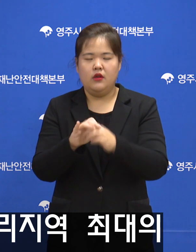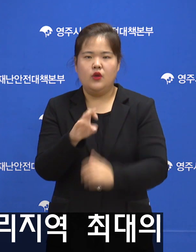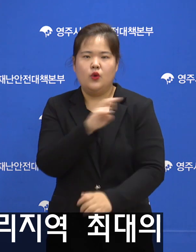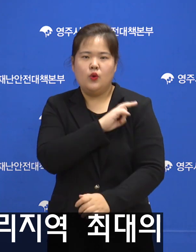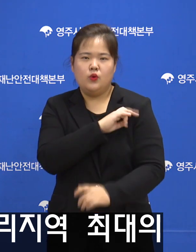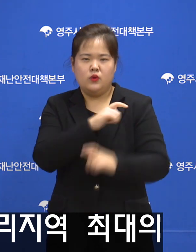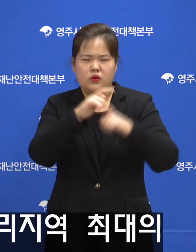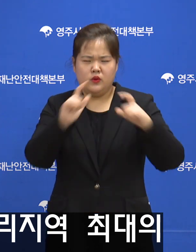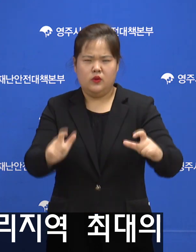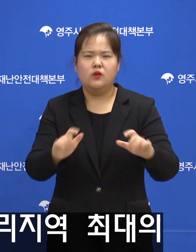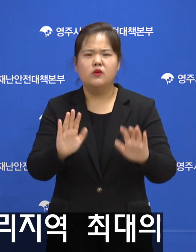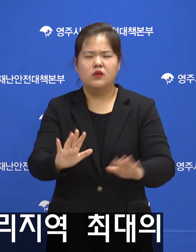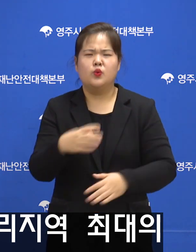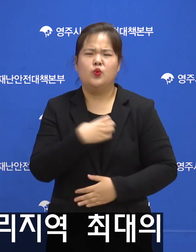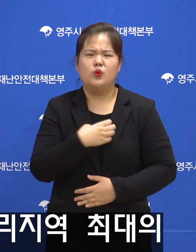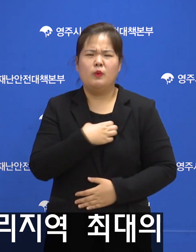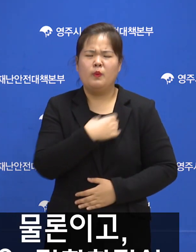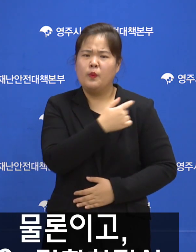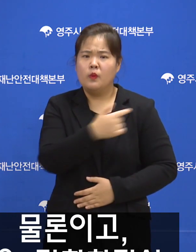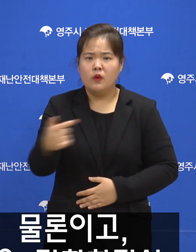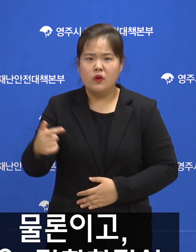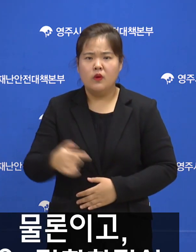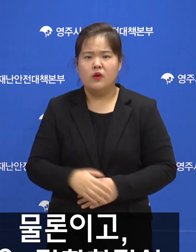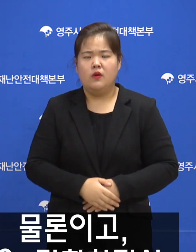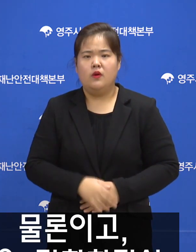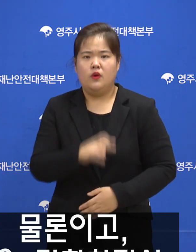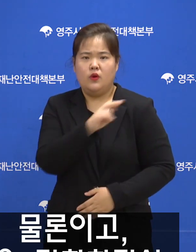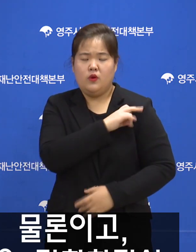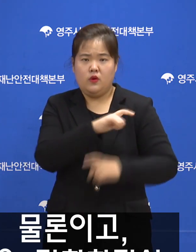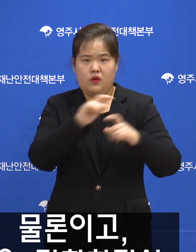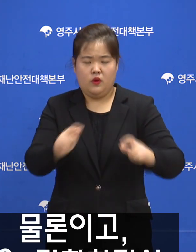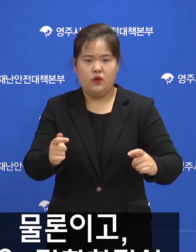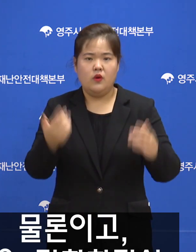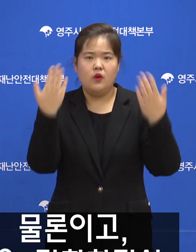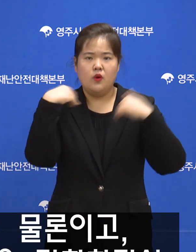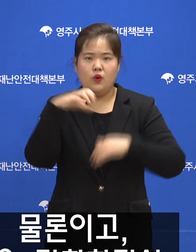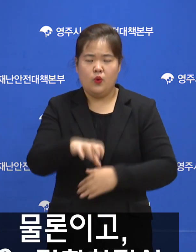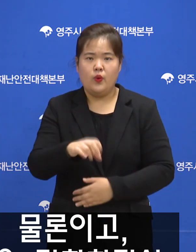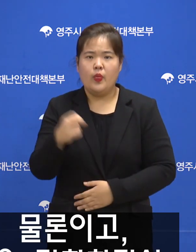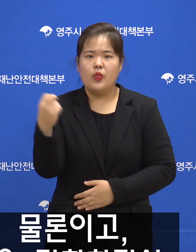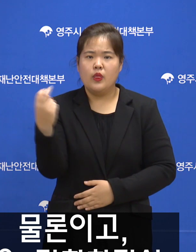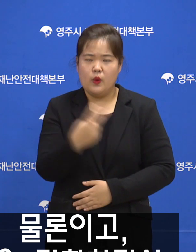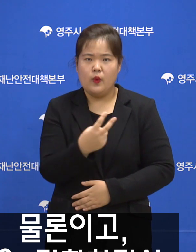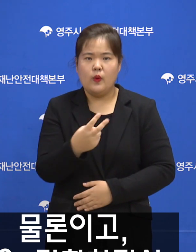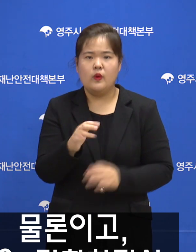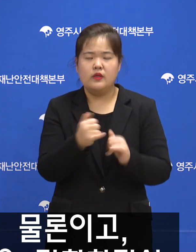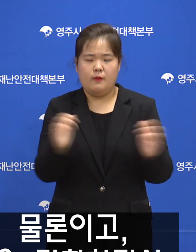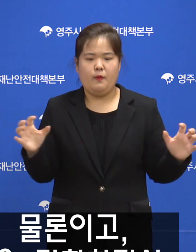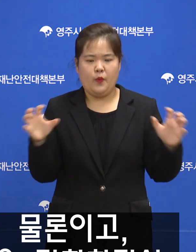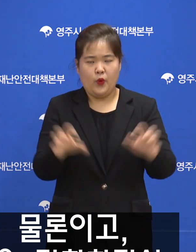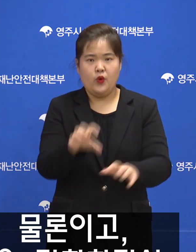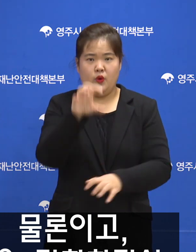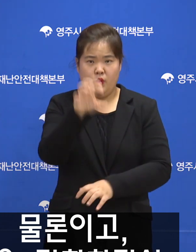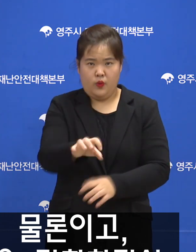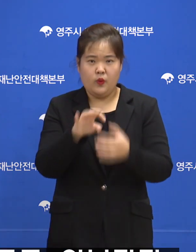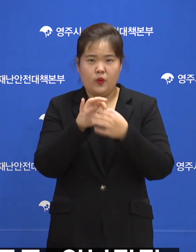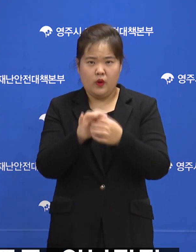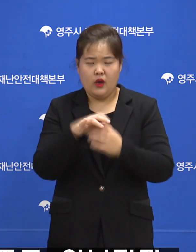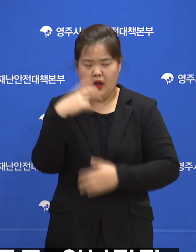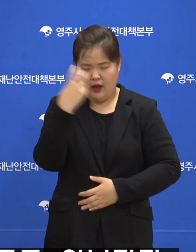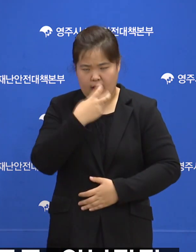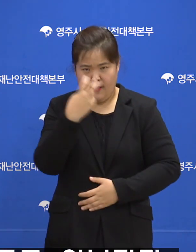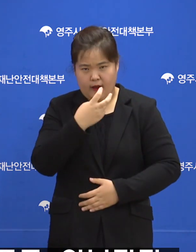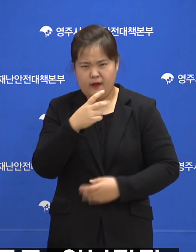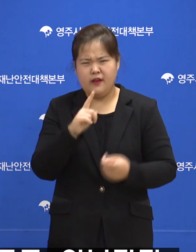지역 최대의 위기 상황입니다. 현재 영주시 관내 학교는 물론이고 다중이용시설에 대한 점검을 강화하면서